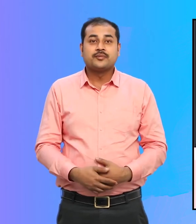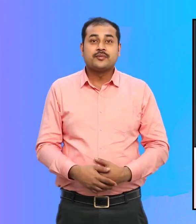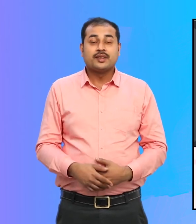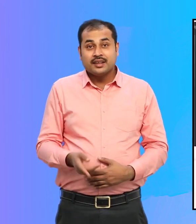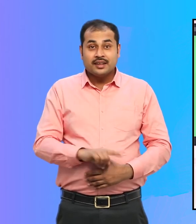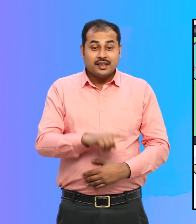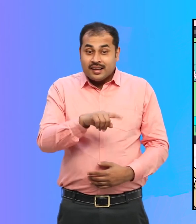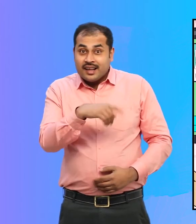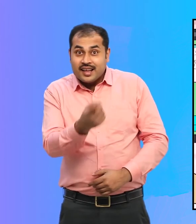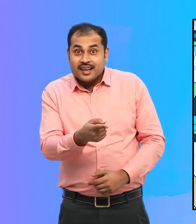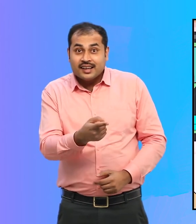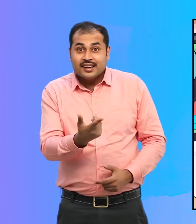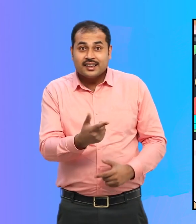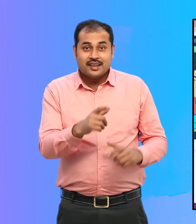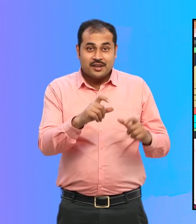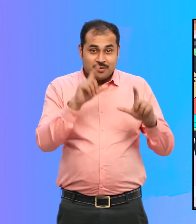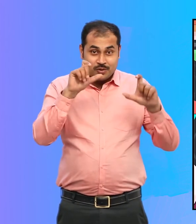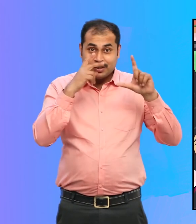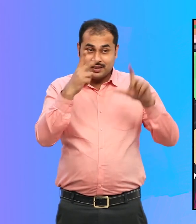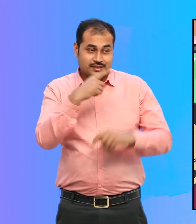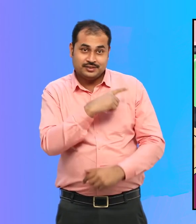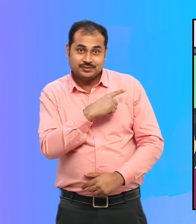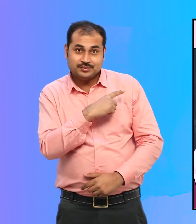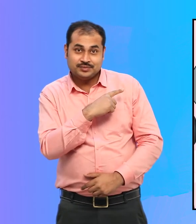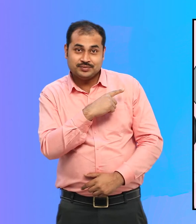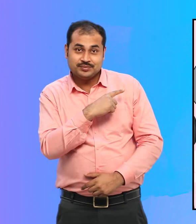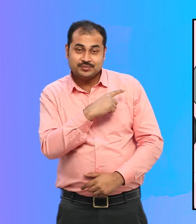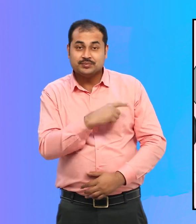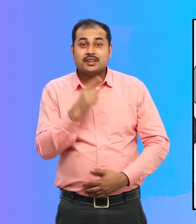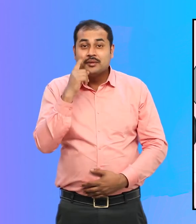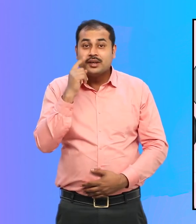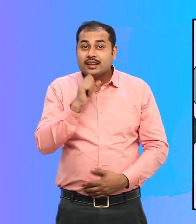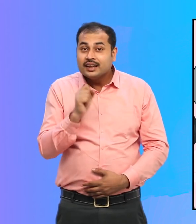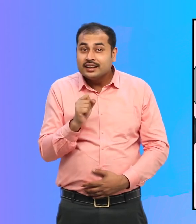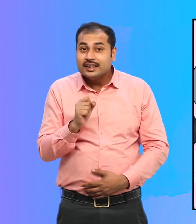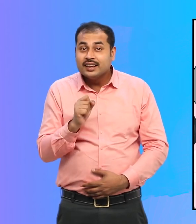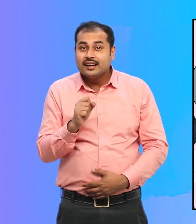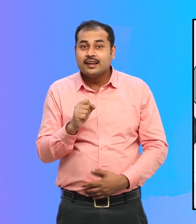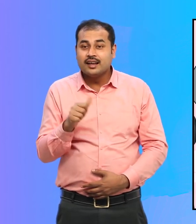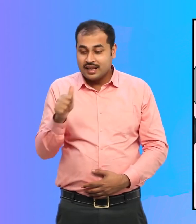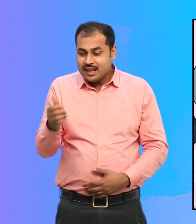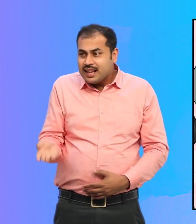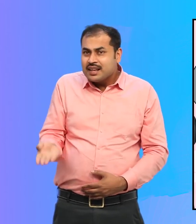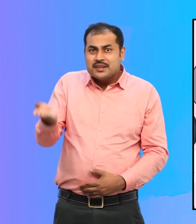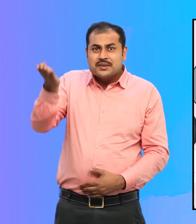है इसके साथ ही एक और चित्र भी है जिसने दादाजी लिफ्ट का प्रयोग करते हुए दिखाई दे रहे